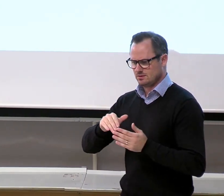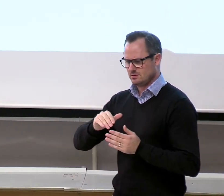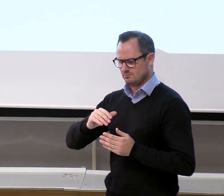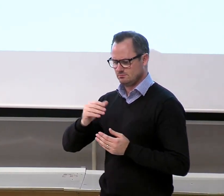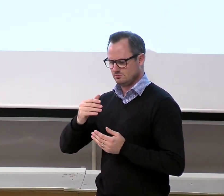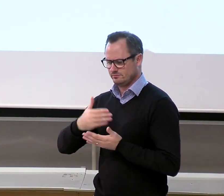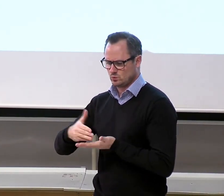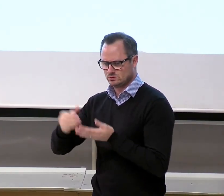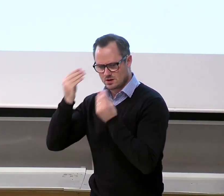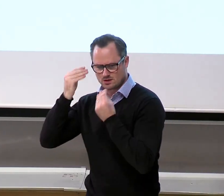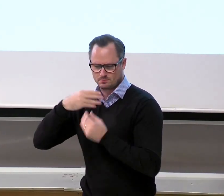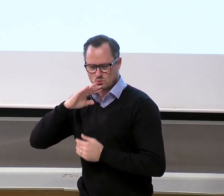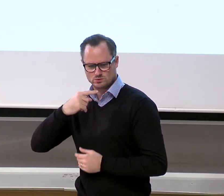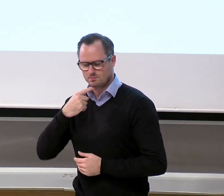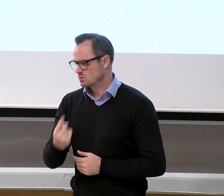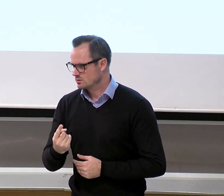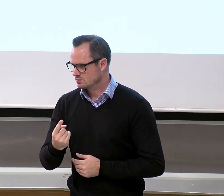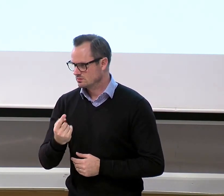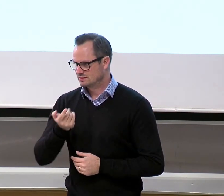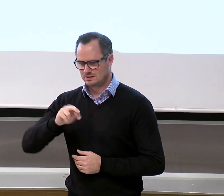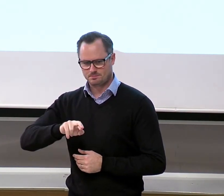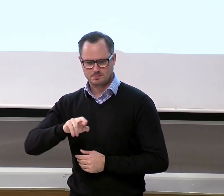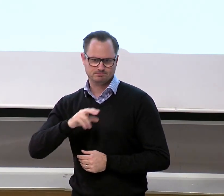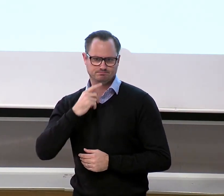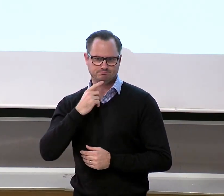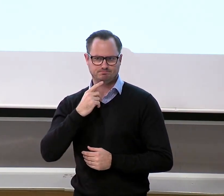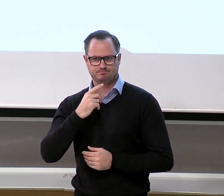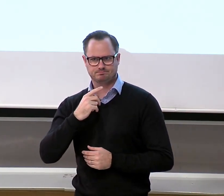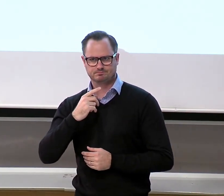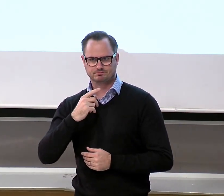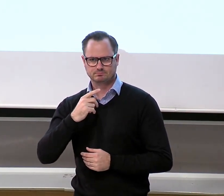tycker man ju att det blir viktigare än fortsatt inlärning av modersmålet till exempel.